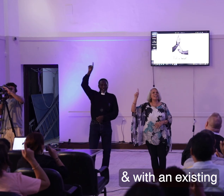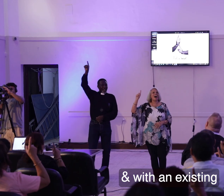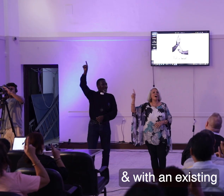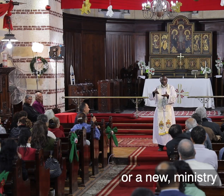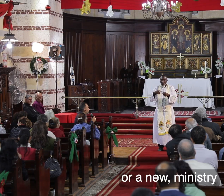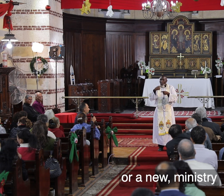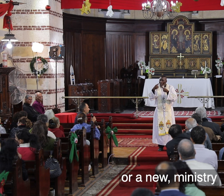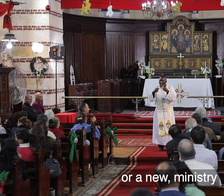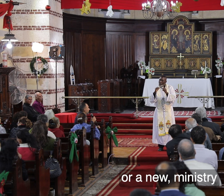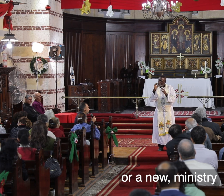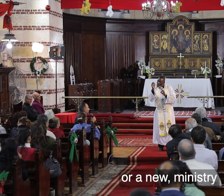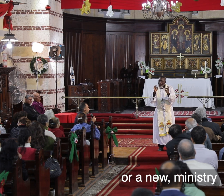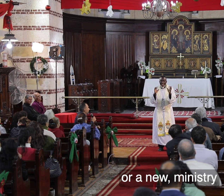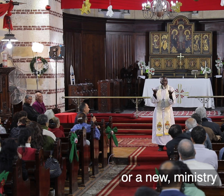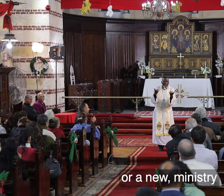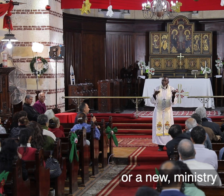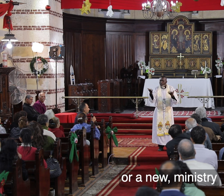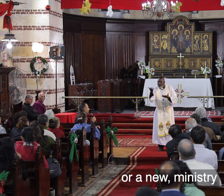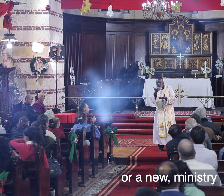أو نبدأ إحنا خدمة تانية